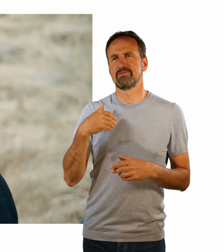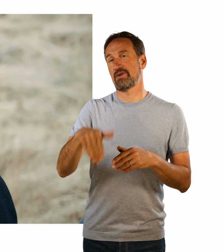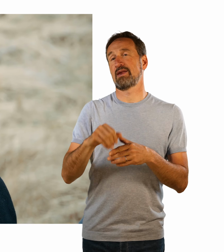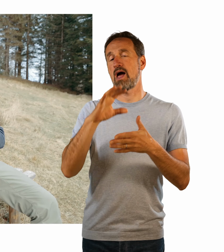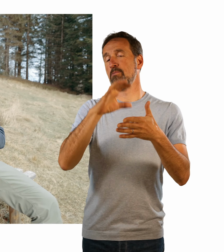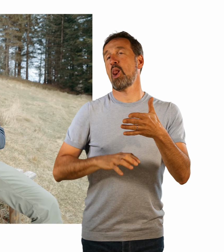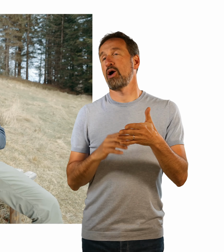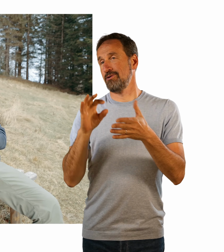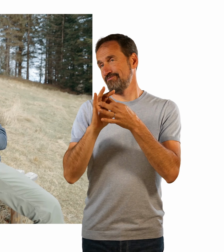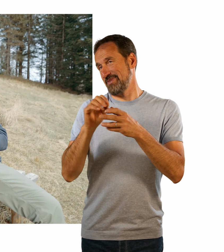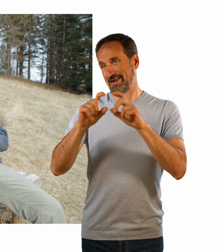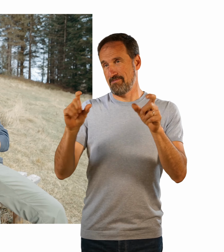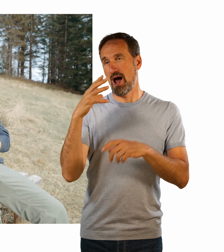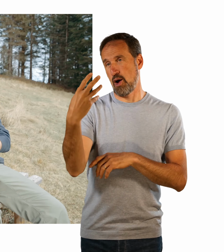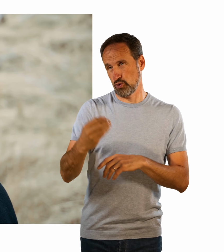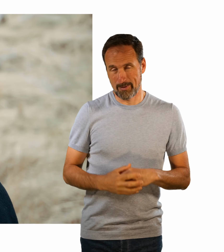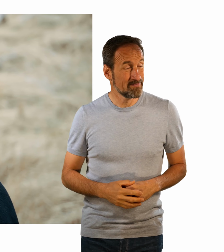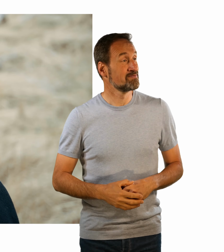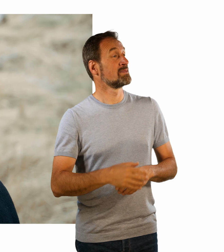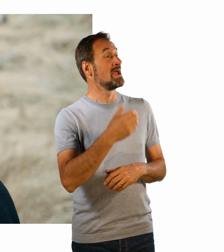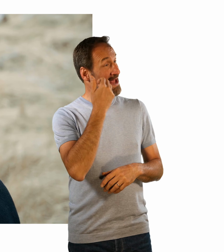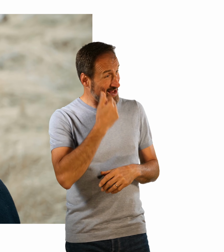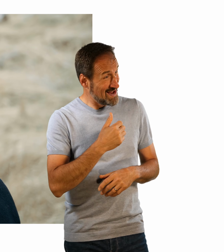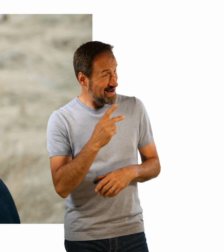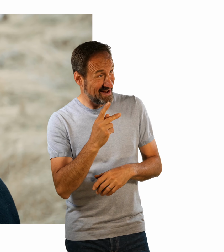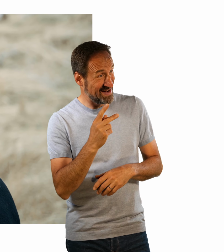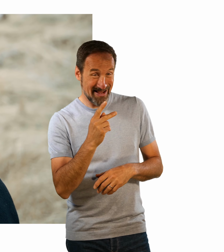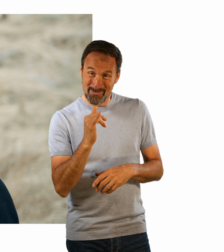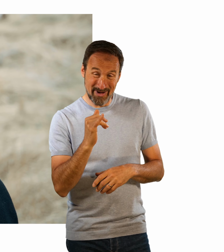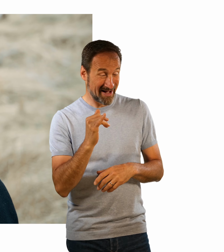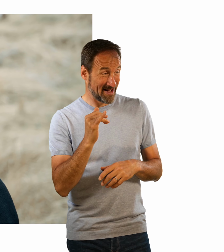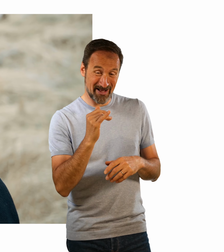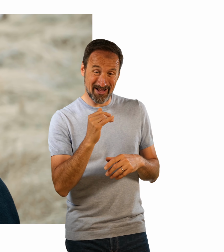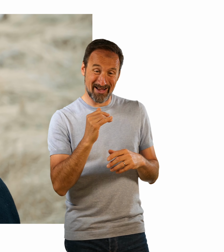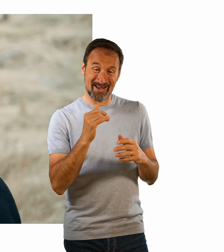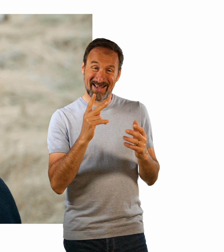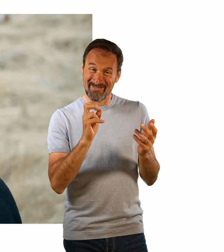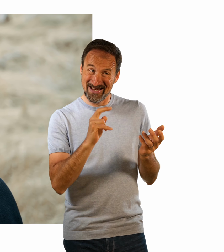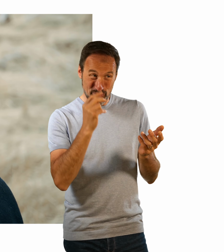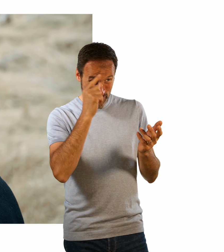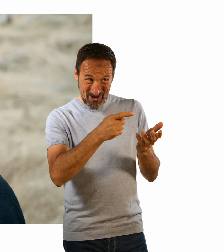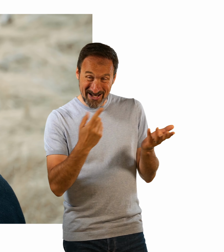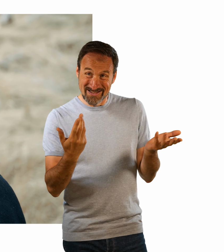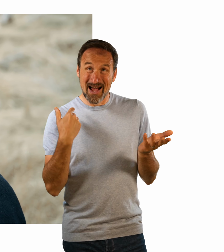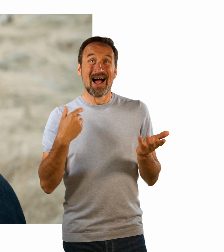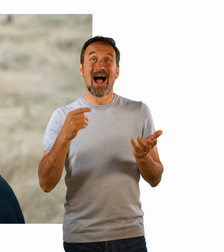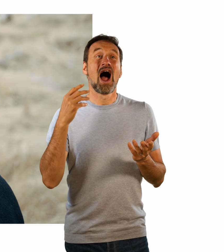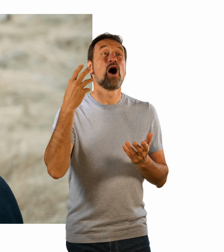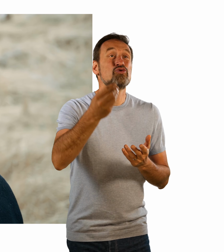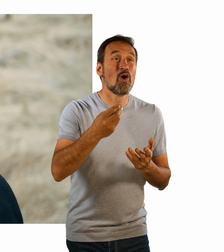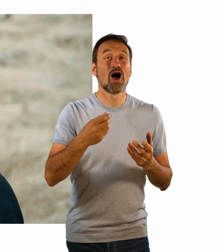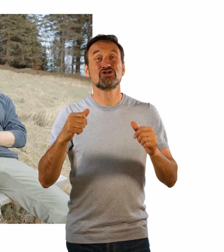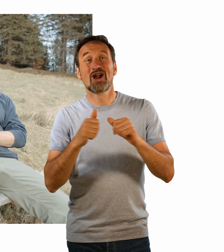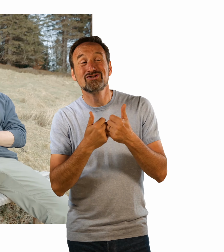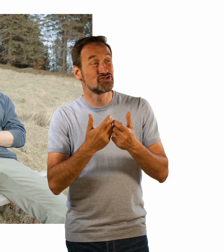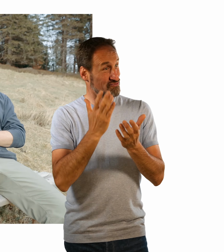Lieber Kevin, wenn du dachtest, wir sind schon fertig mit Outdoor- und Wildness-Challenges, dann hast du dich gewaltig getäuscht. Heute legen wir noch